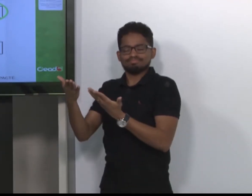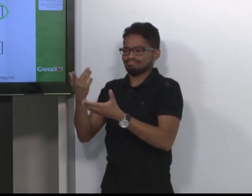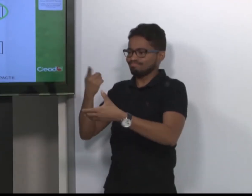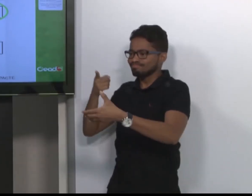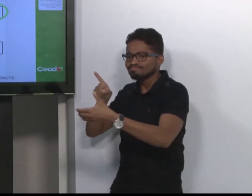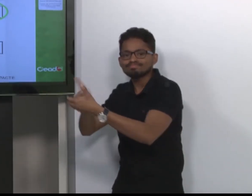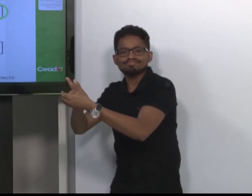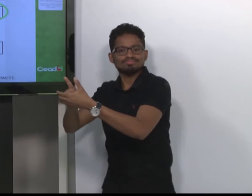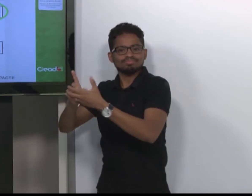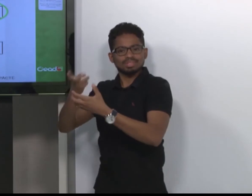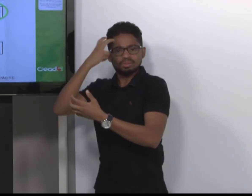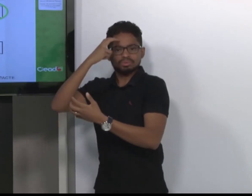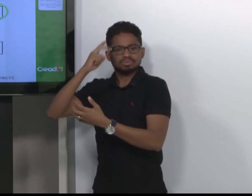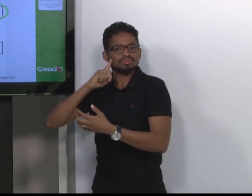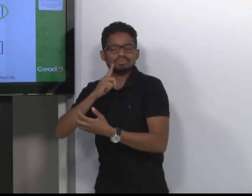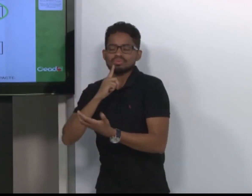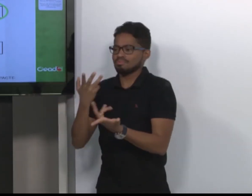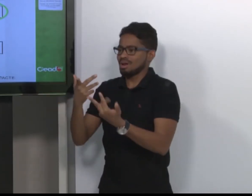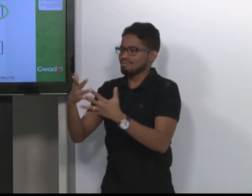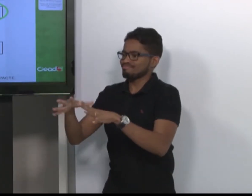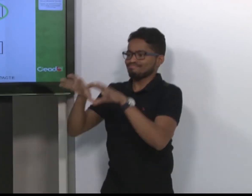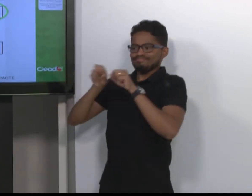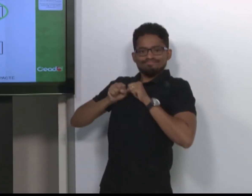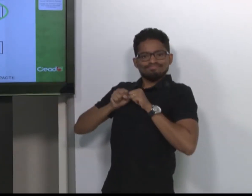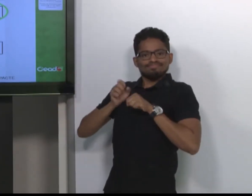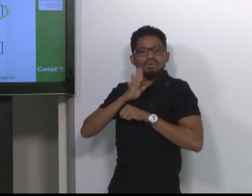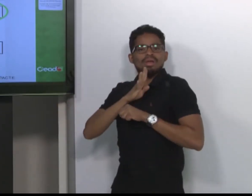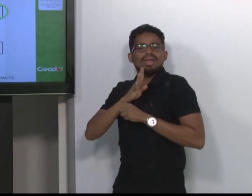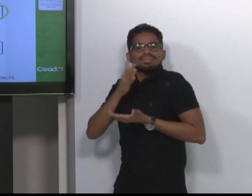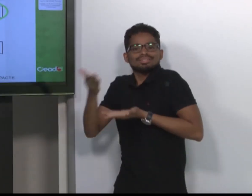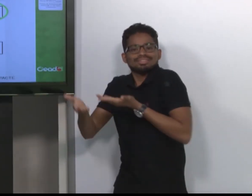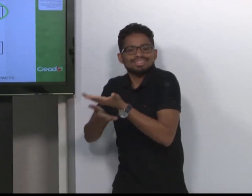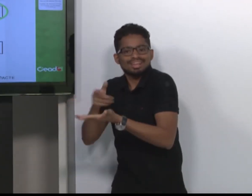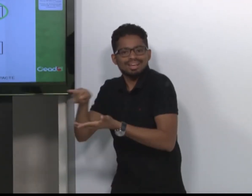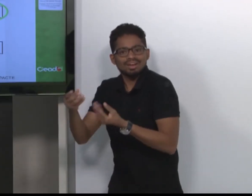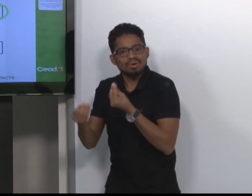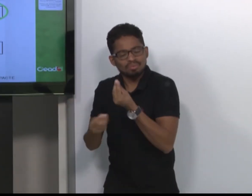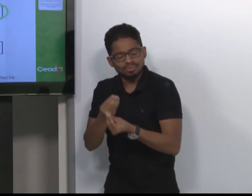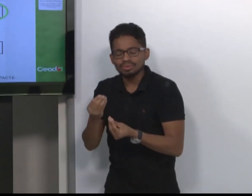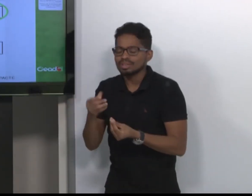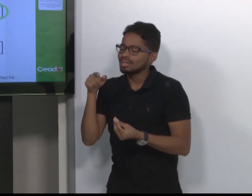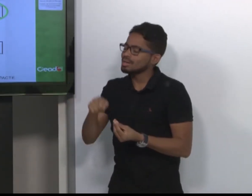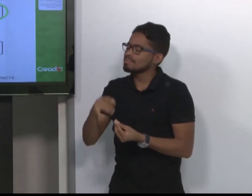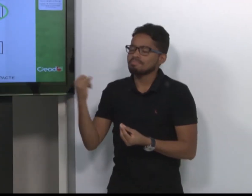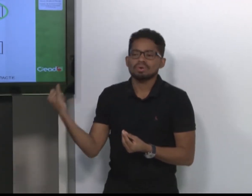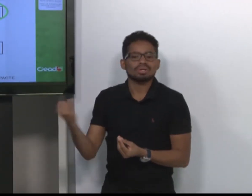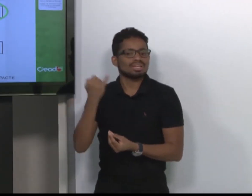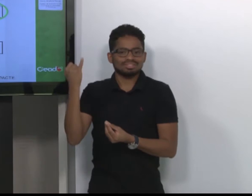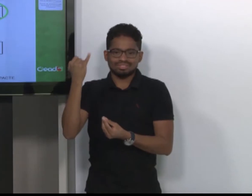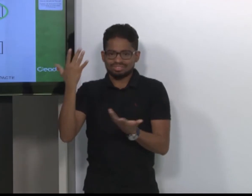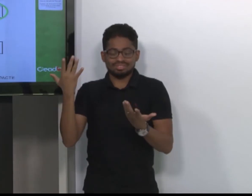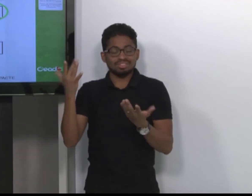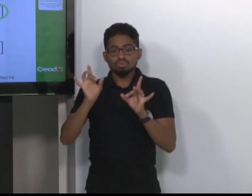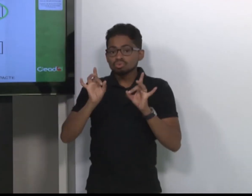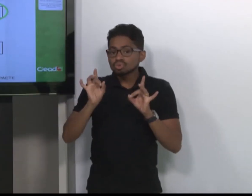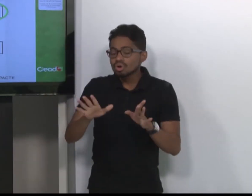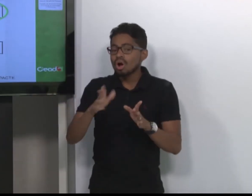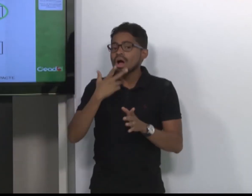necessário inserir na cultura surda, adquirir conhecimentos a respeito desta. Isso é muito importante. Não